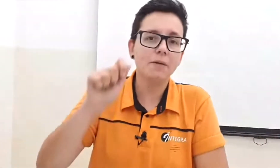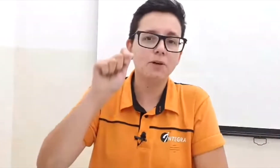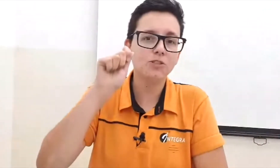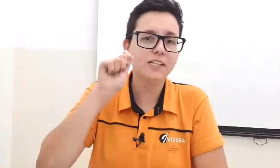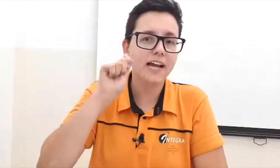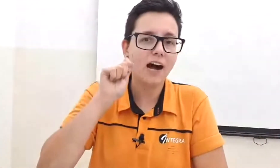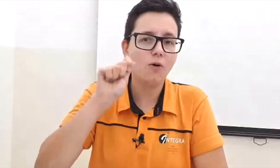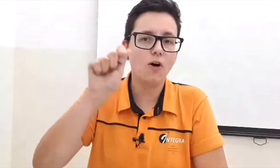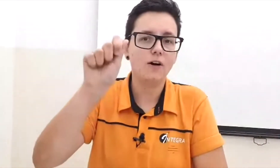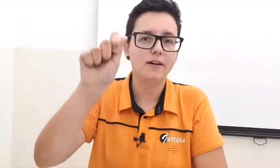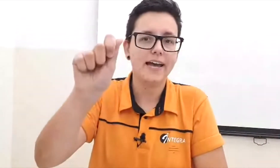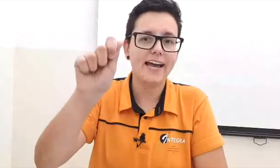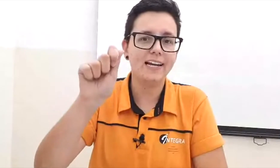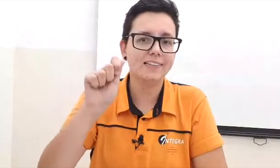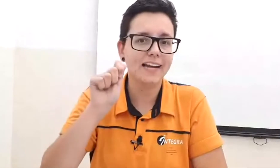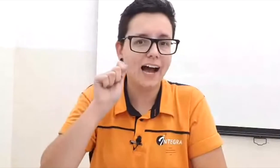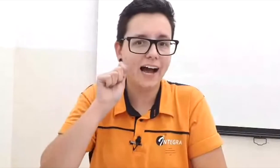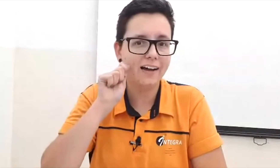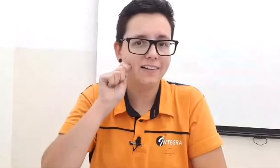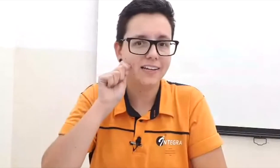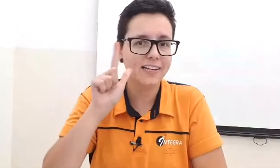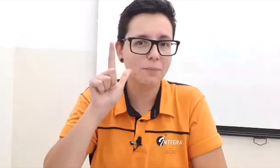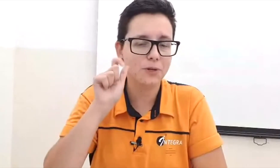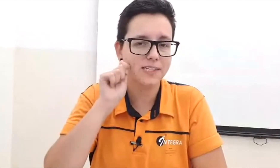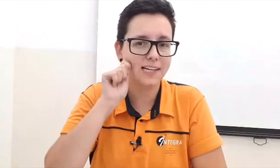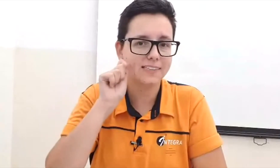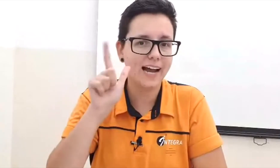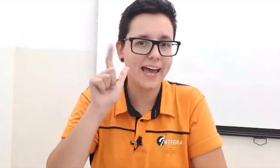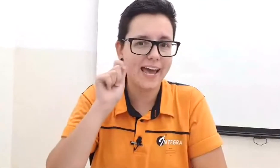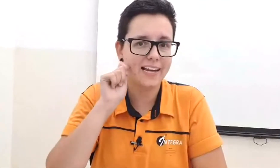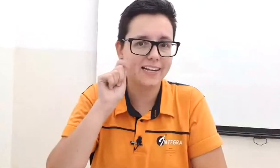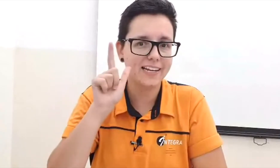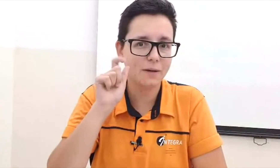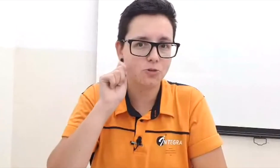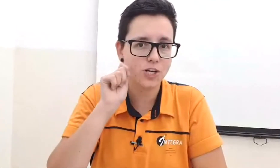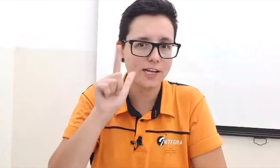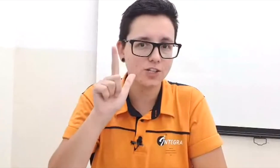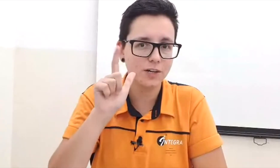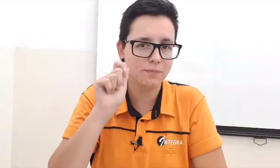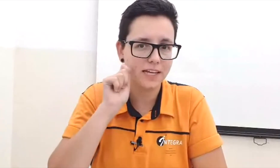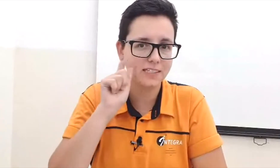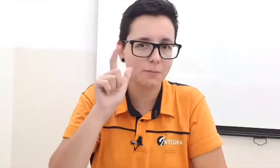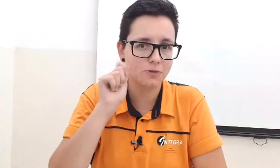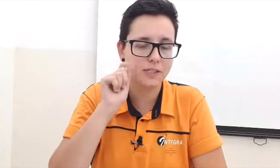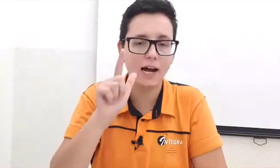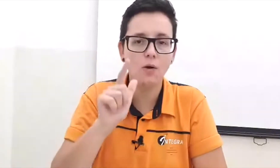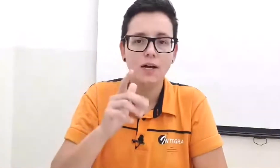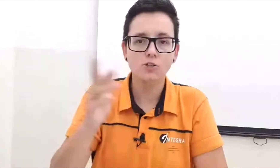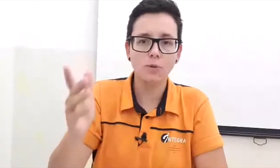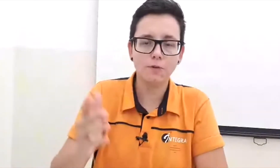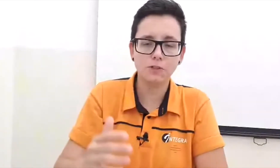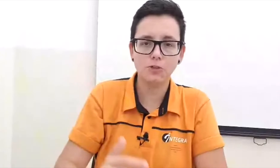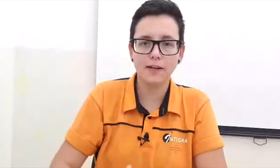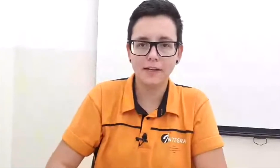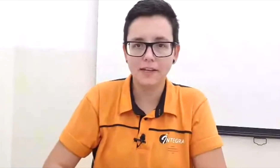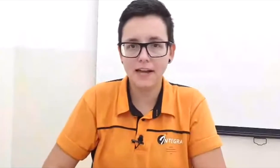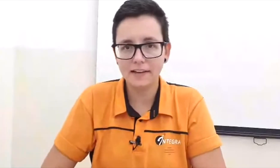meu sinal, ó, é a letra A e depois a letra L aqui na bochecha. Esse é meu sinal. Sou professora aqui da